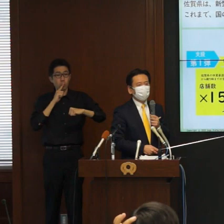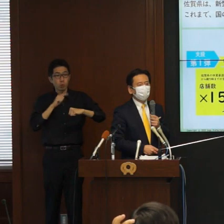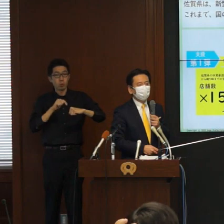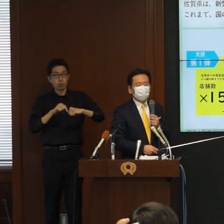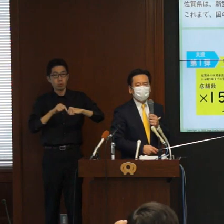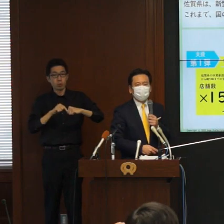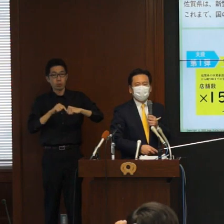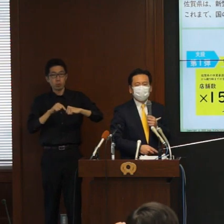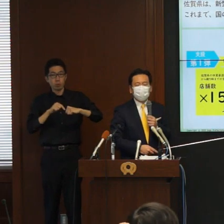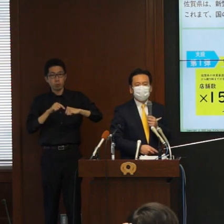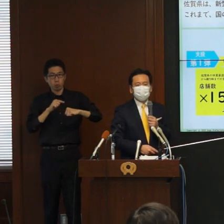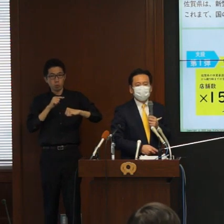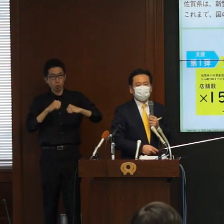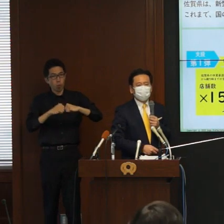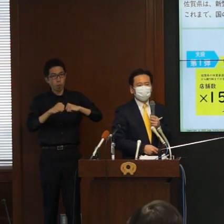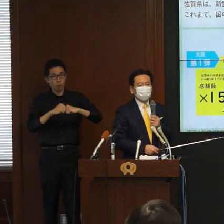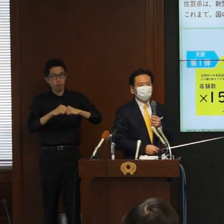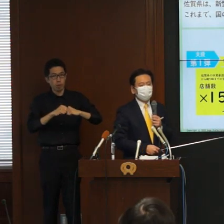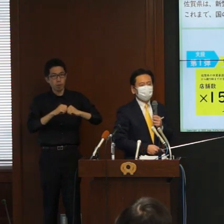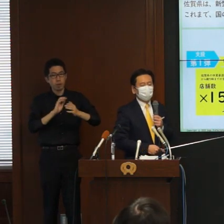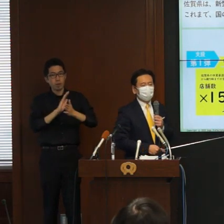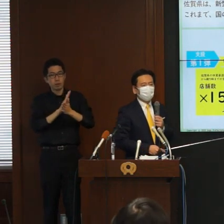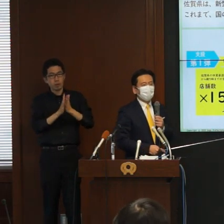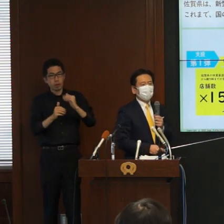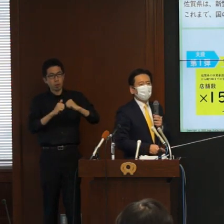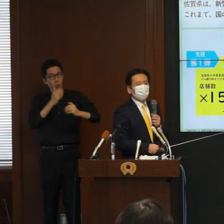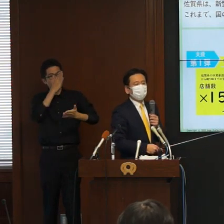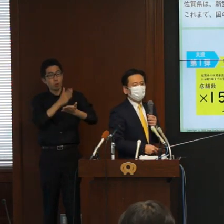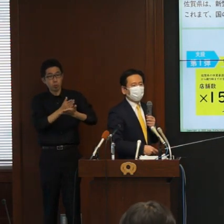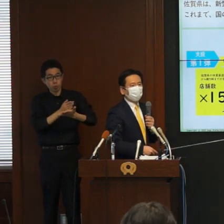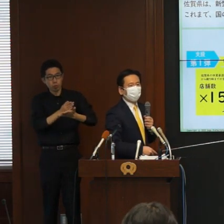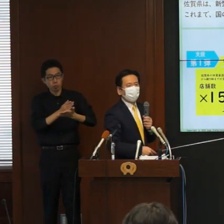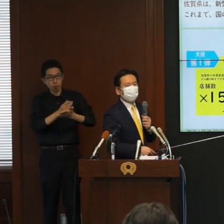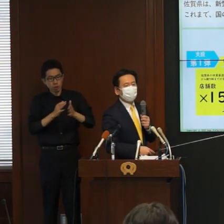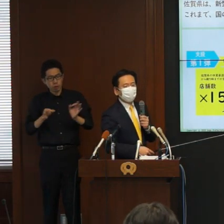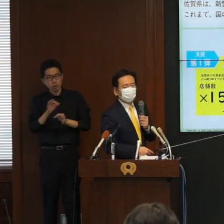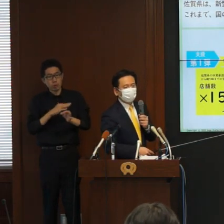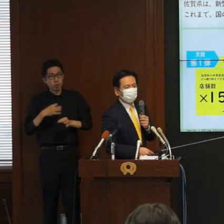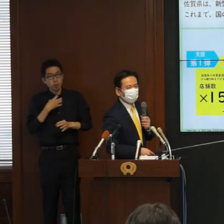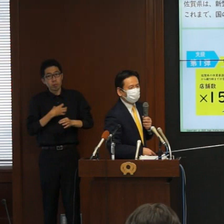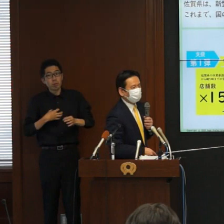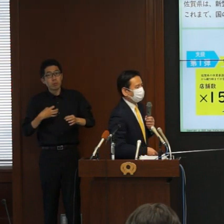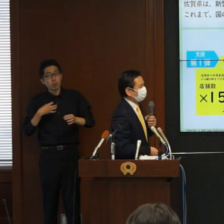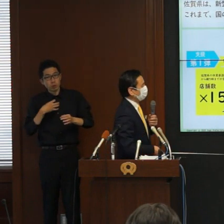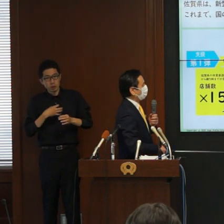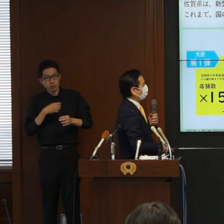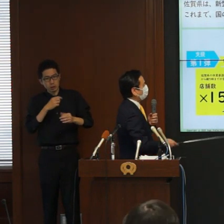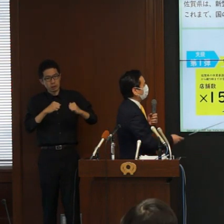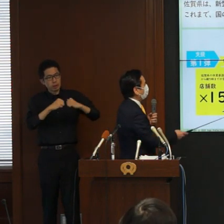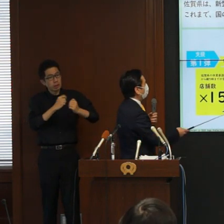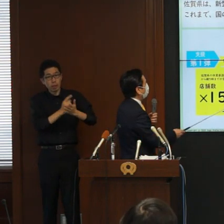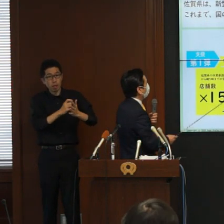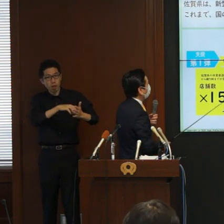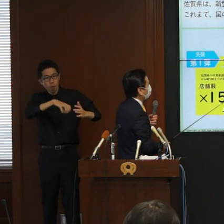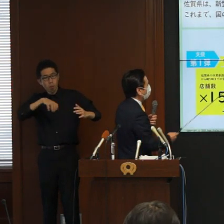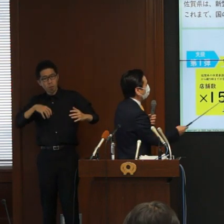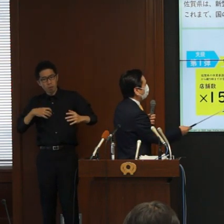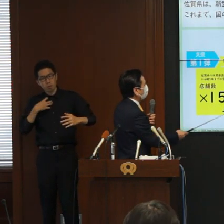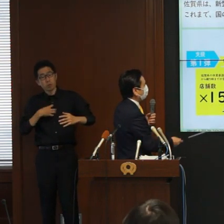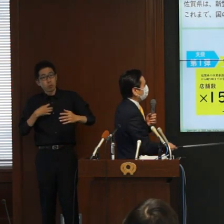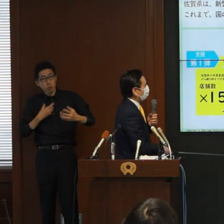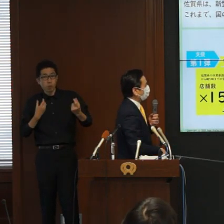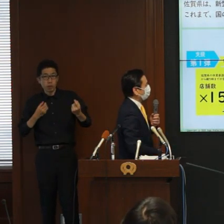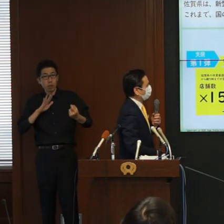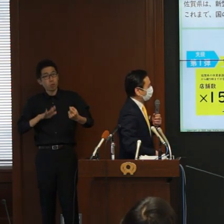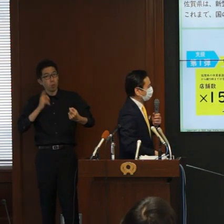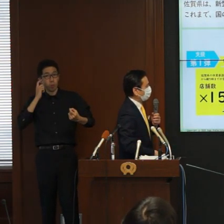境が止まったことによってダメージを受けたというところについてはぜひ申し出ていただきたいと思っています。改めてこの1段と